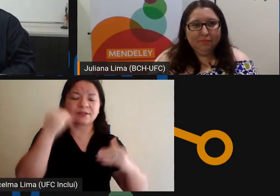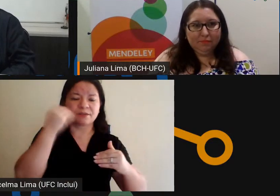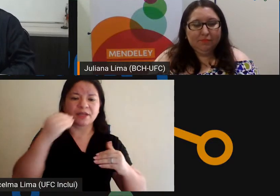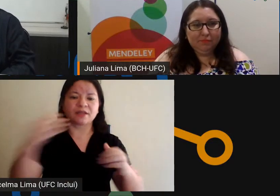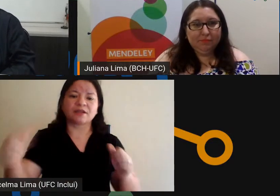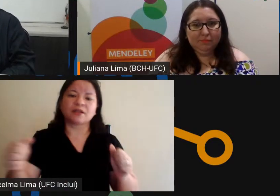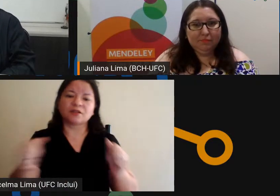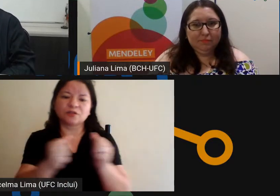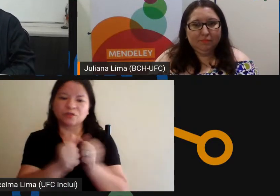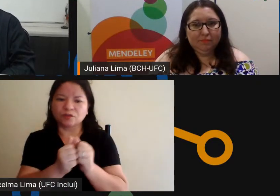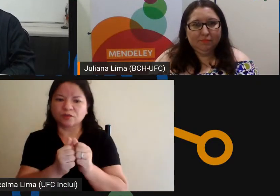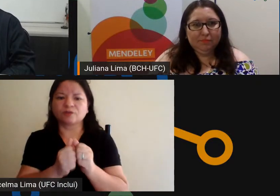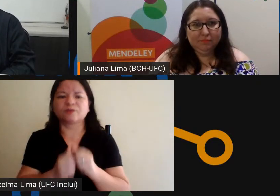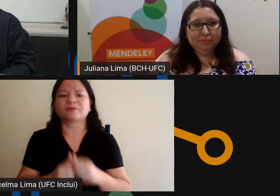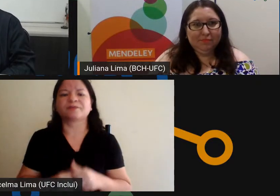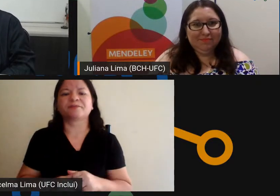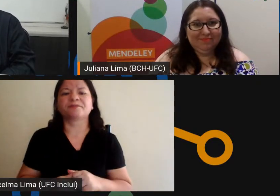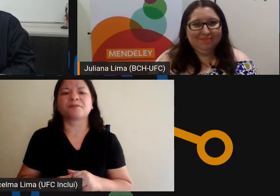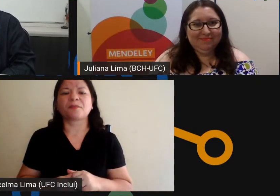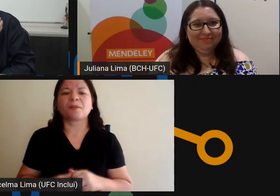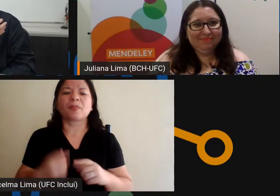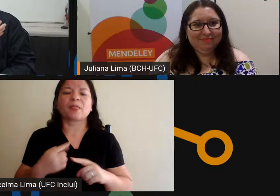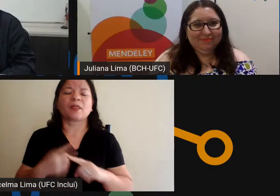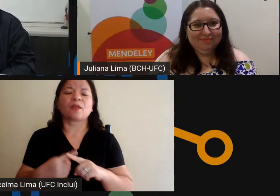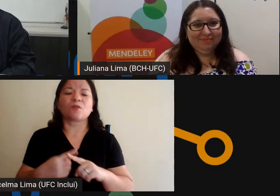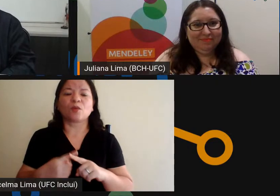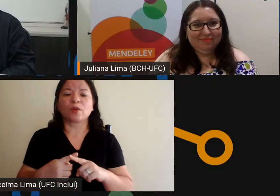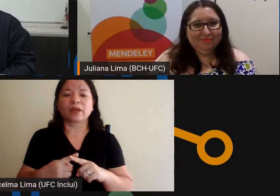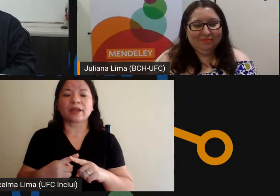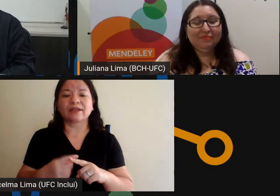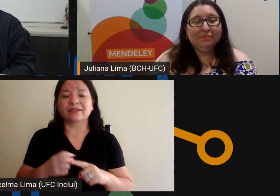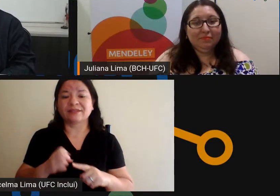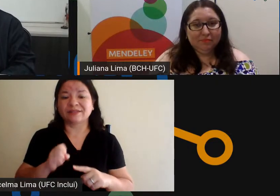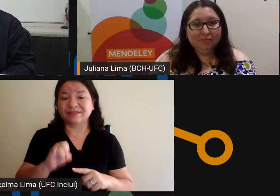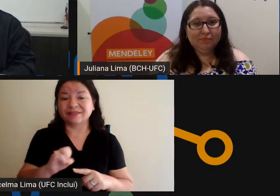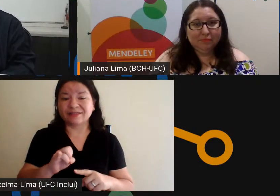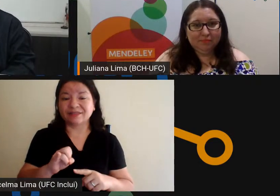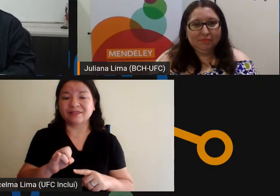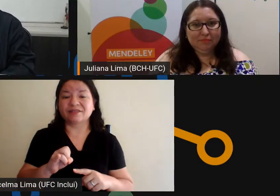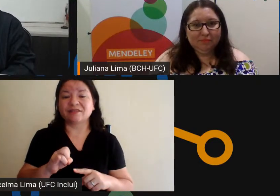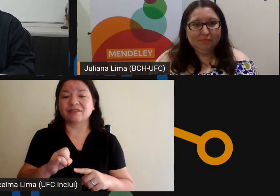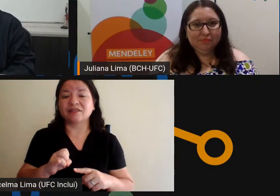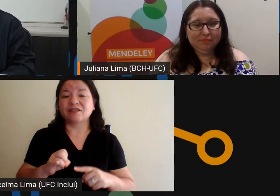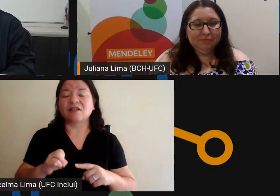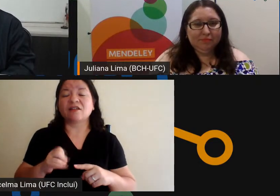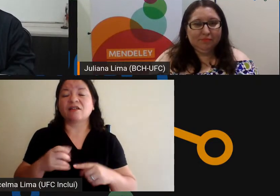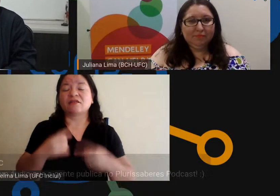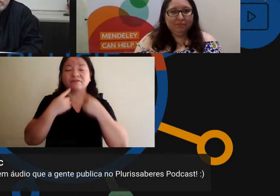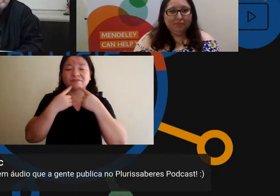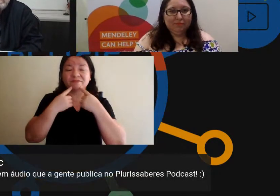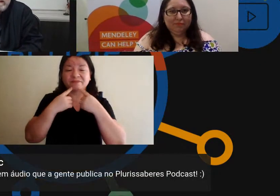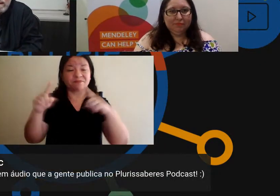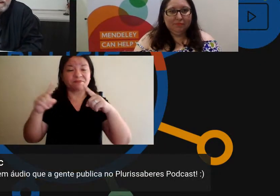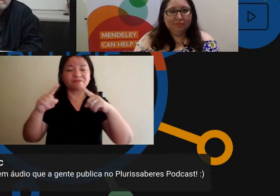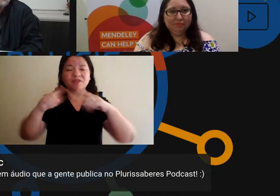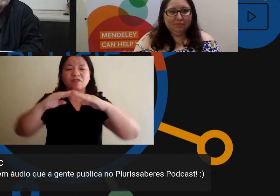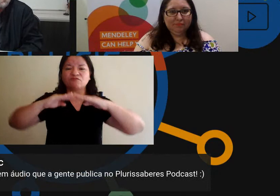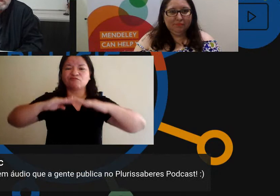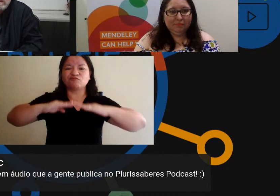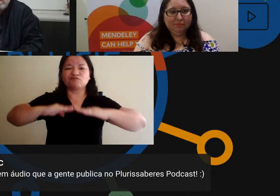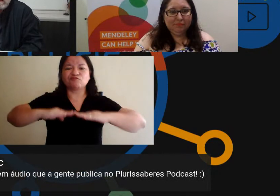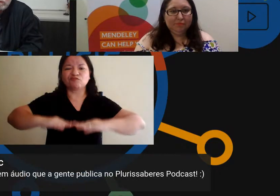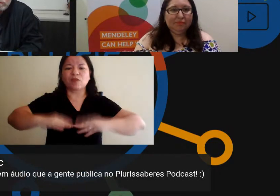do jeito que o indivíduo fala, ele pode desestimular esse aluno para sempre. Então, a responsabilidade do orientador, o grande galho é